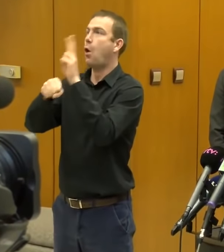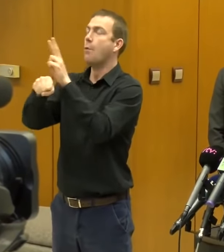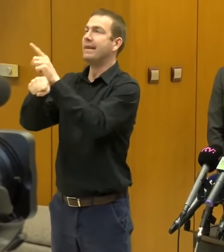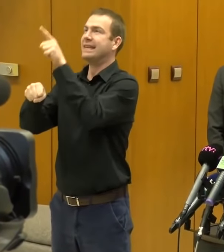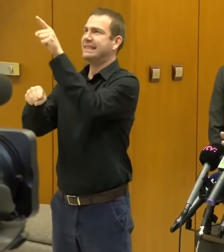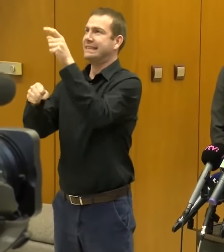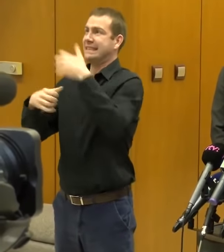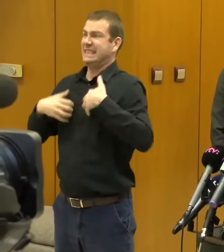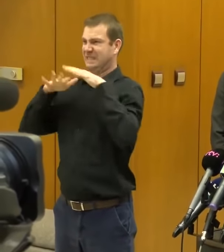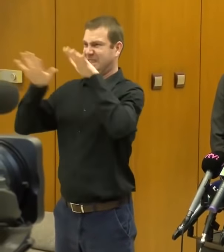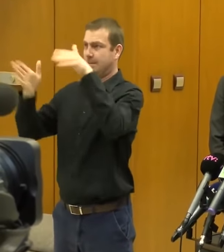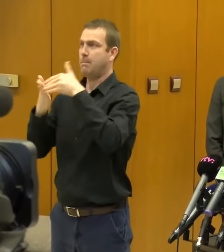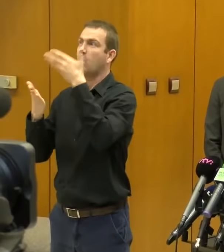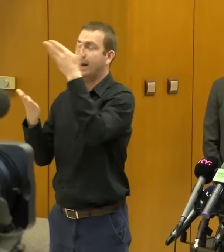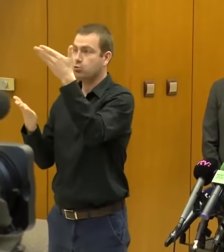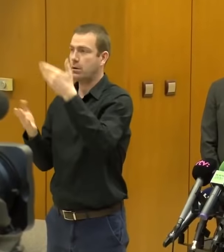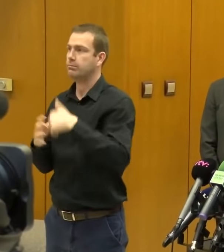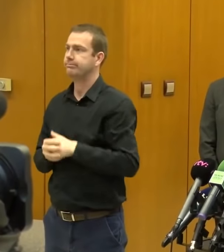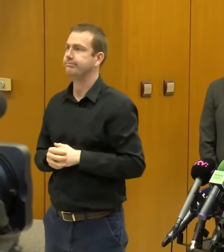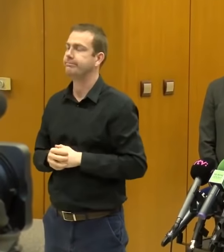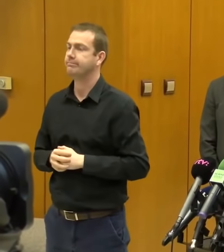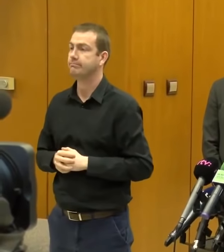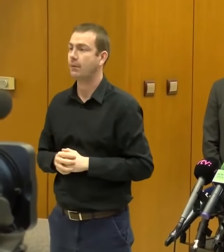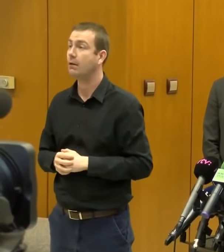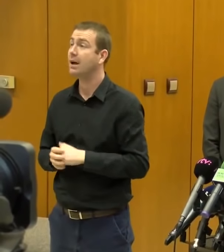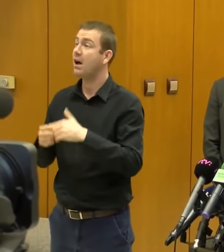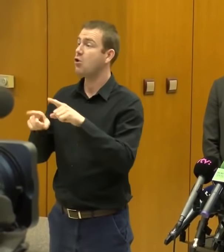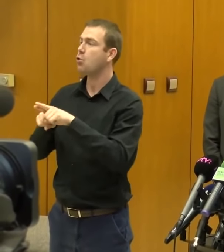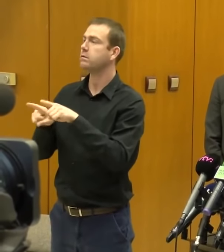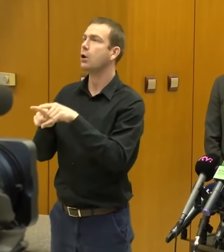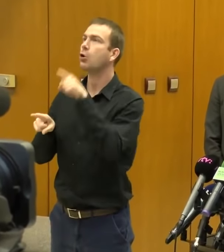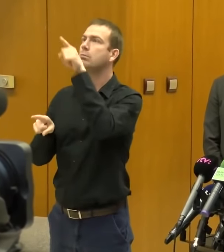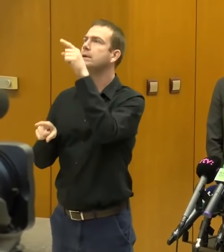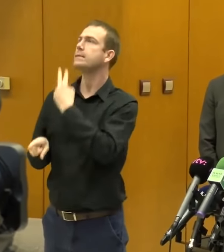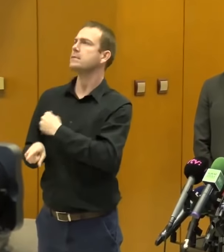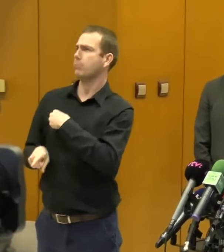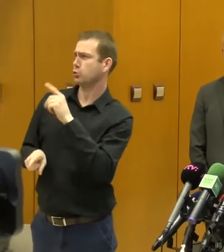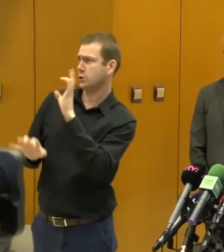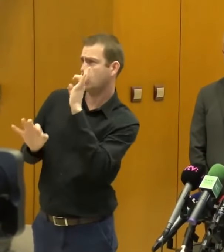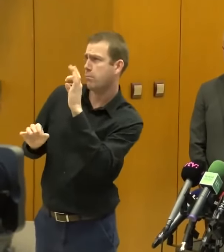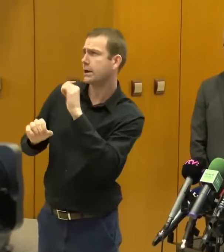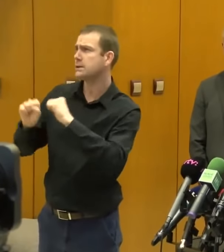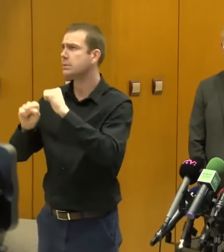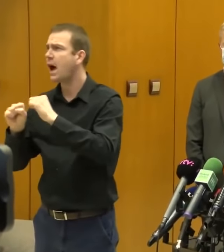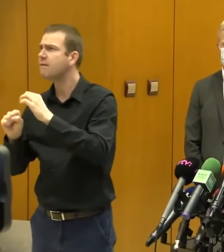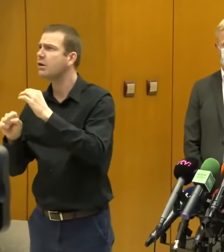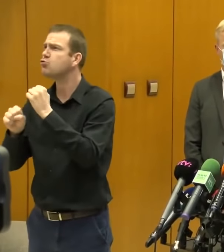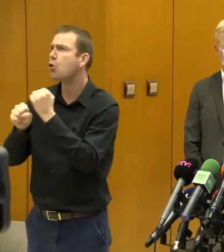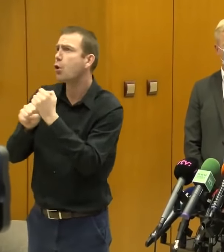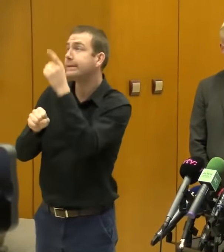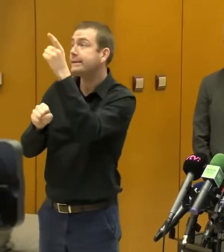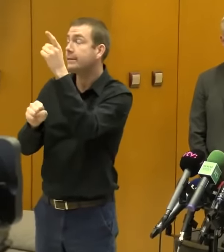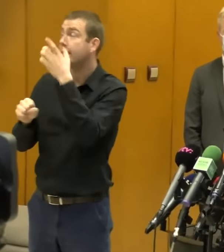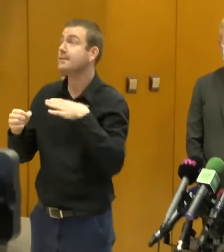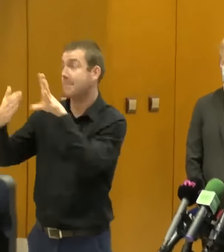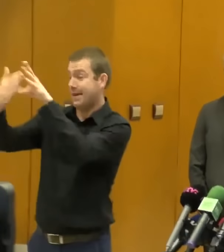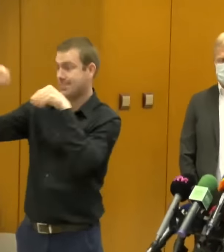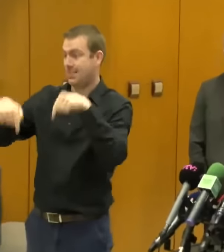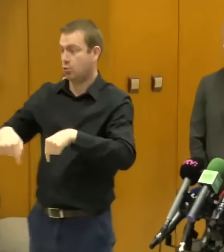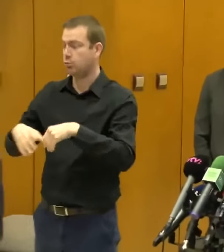dopad to má na zaťaženie nemocníc a podobne. Čiže cieľom tohto permanentného krízového